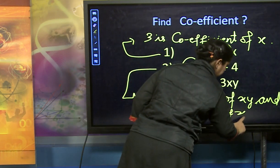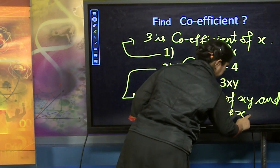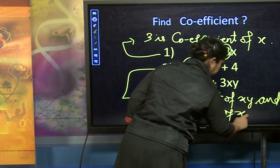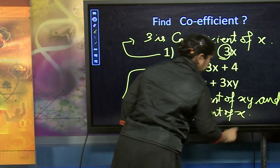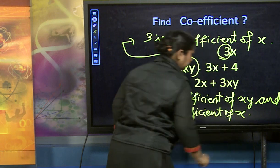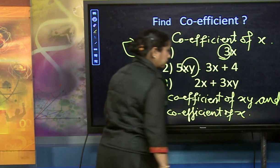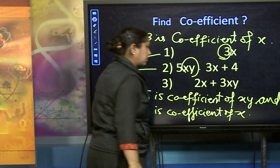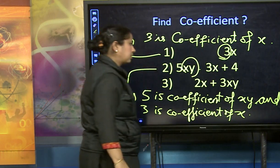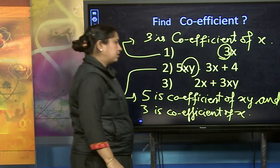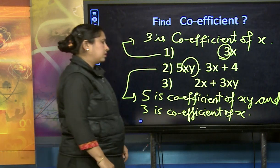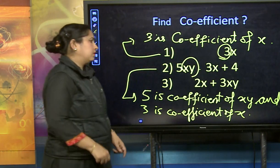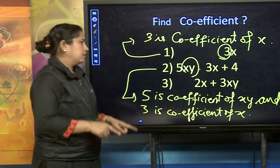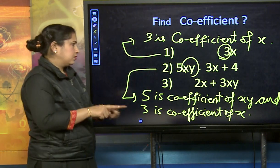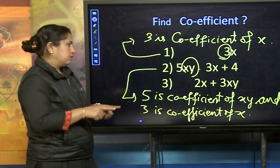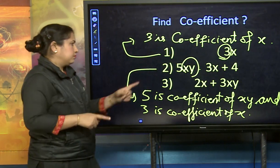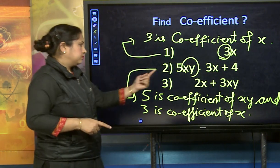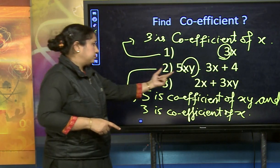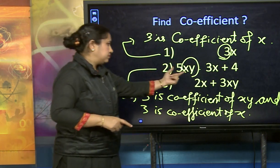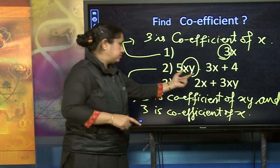शब्द तो यह हमारा उत्तर हो क्या